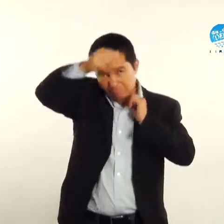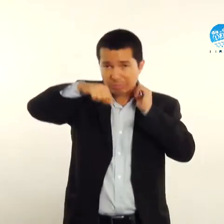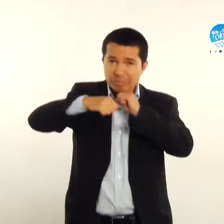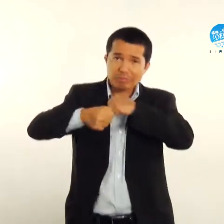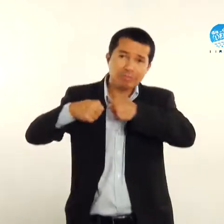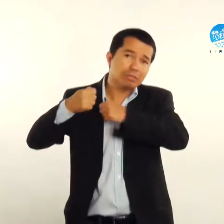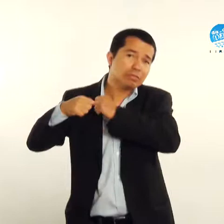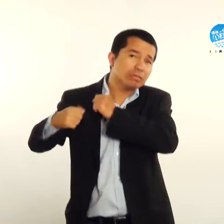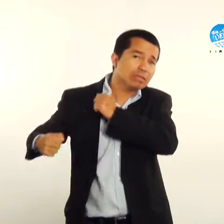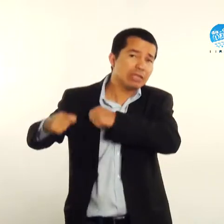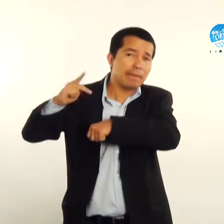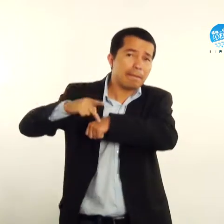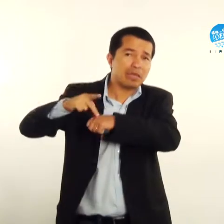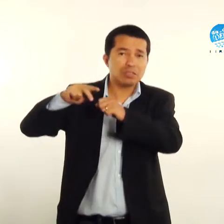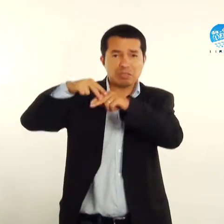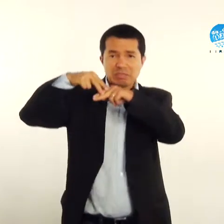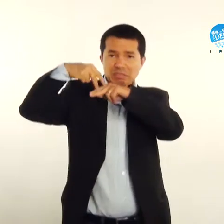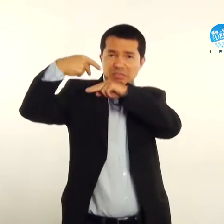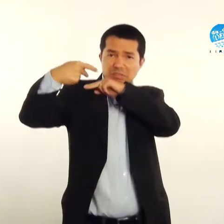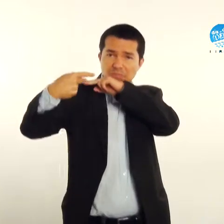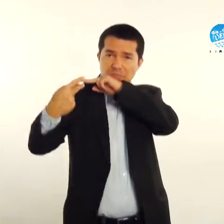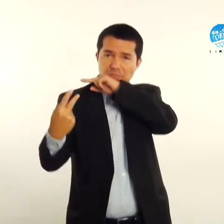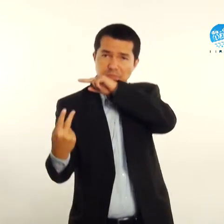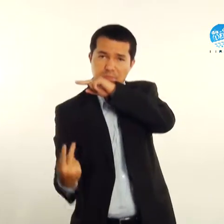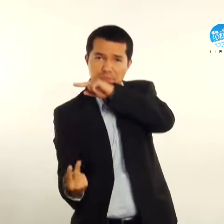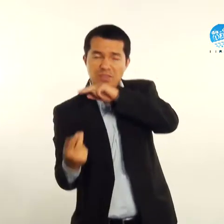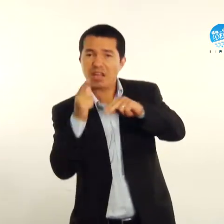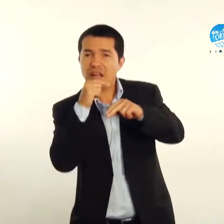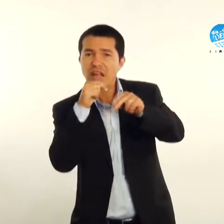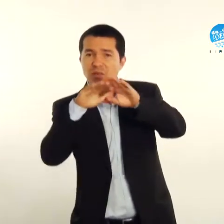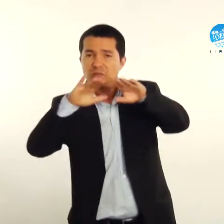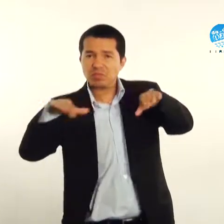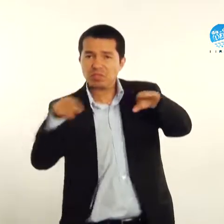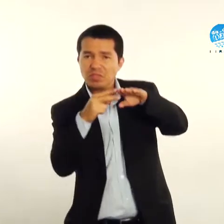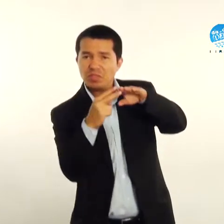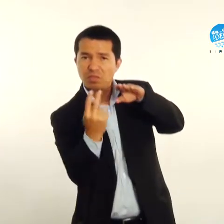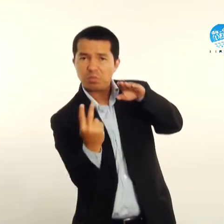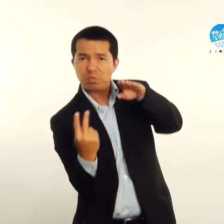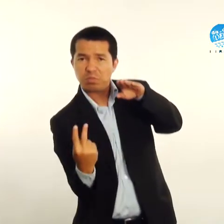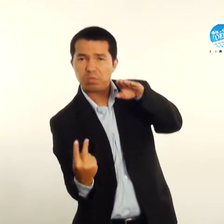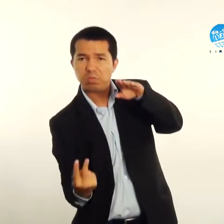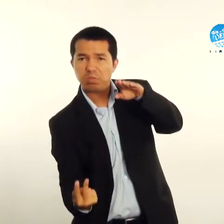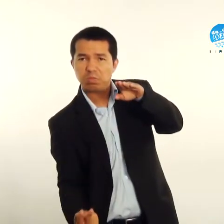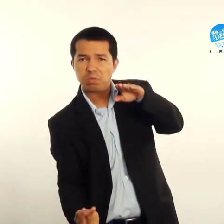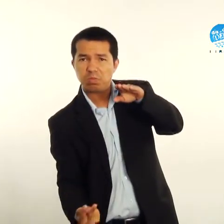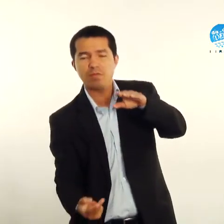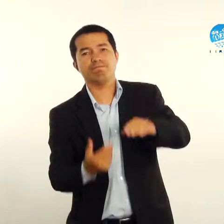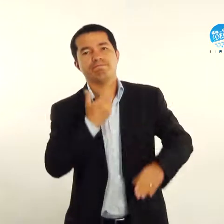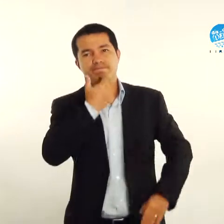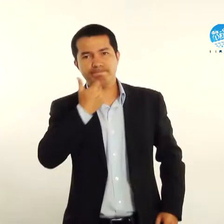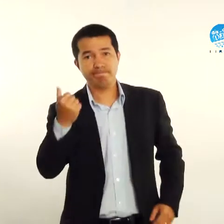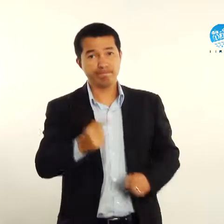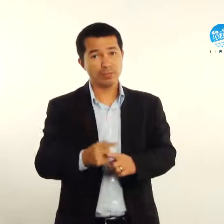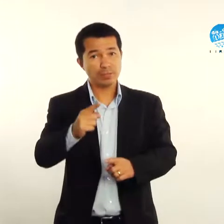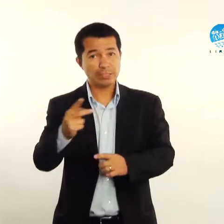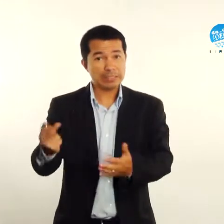mar. Ai do mundo por causa das coisas que fazem tropeçar. É inevitável que tais